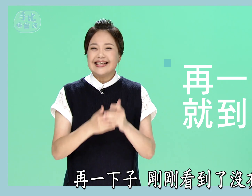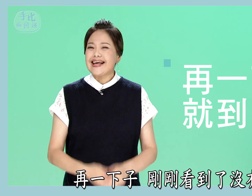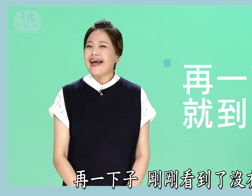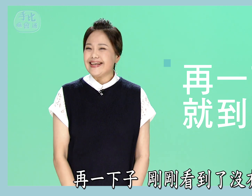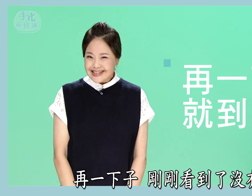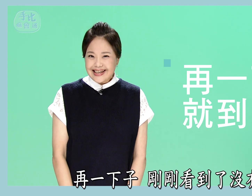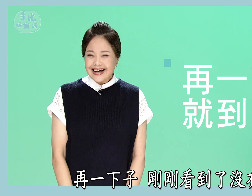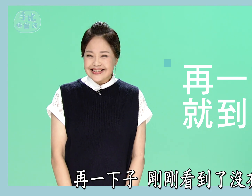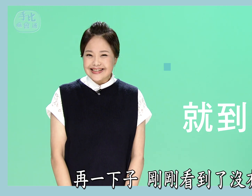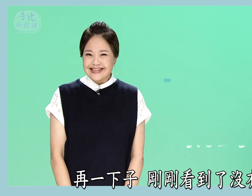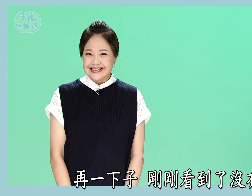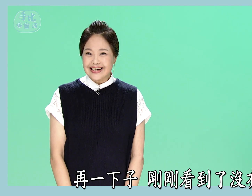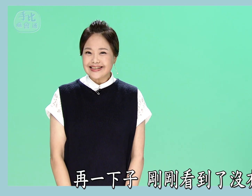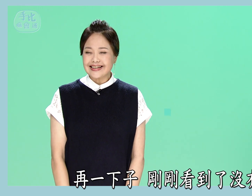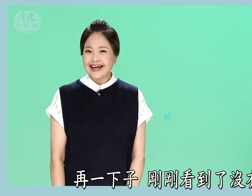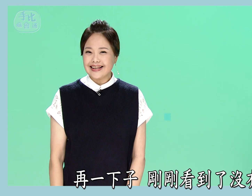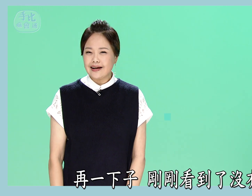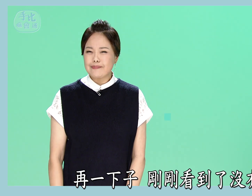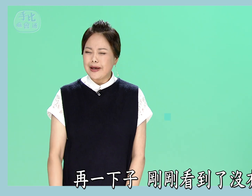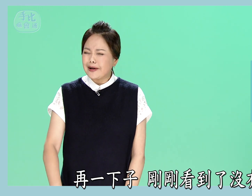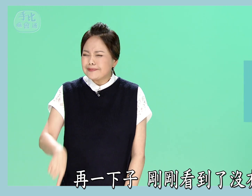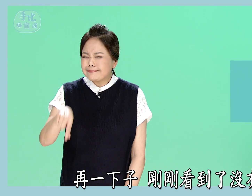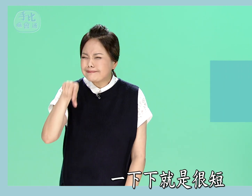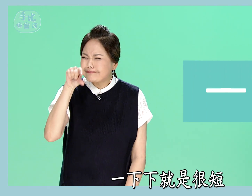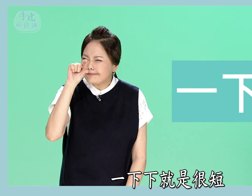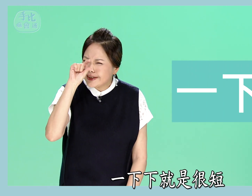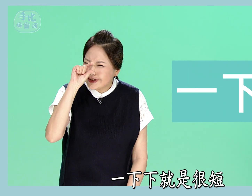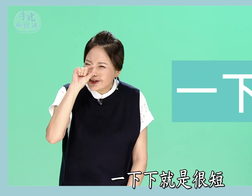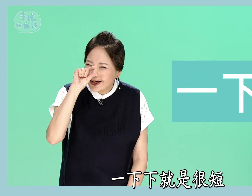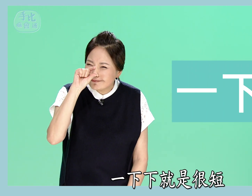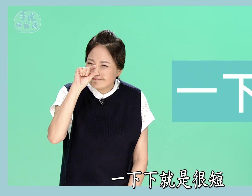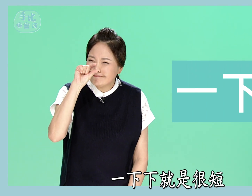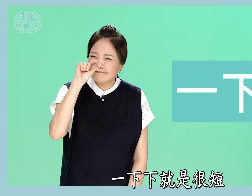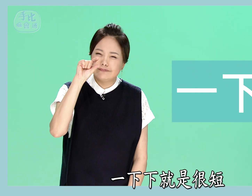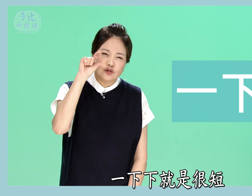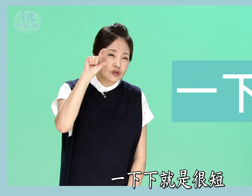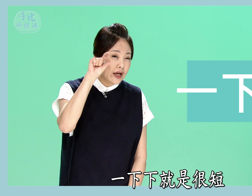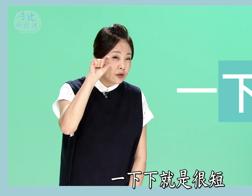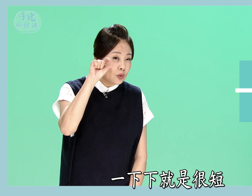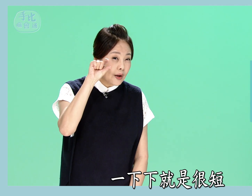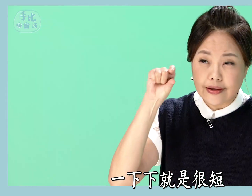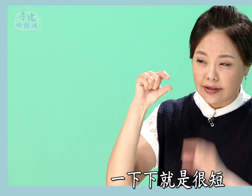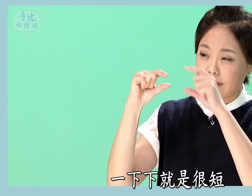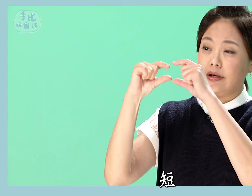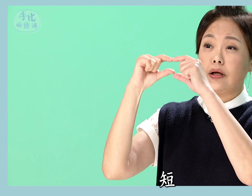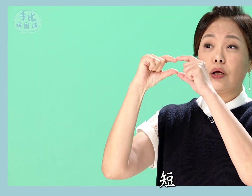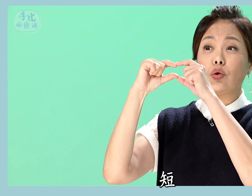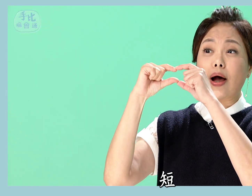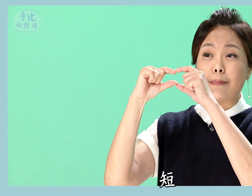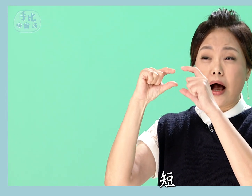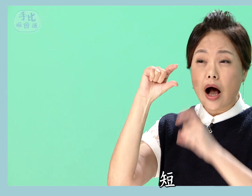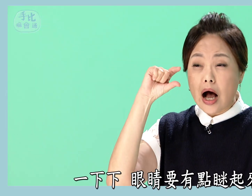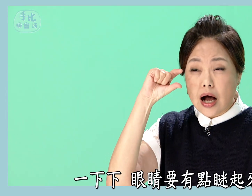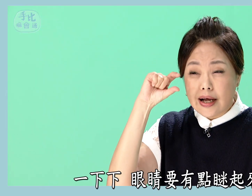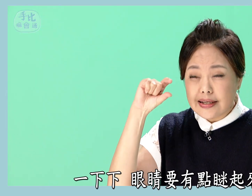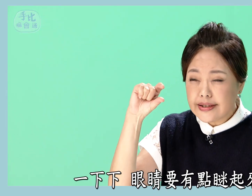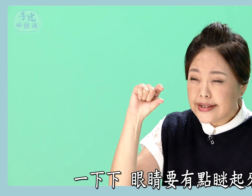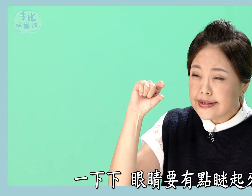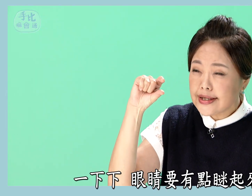在一下子，刚刚看到了没有？一下下，就是很短，短嘛哈，一下下，